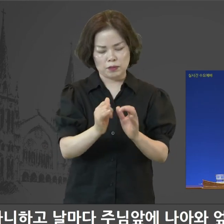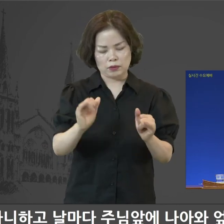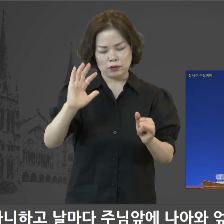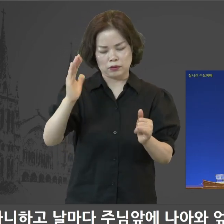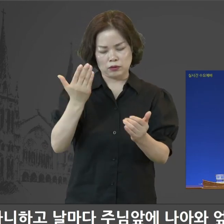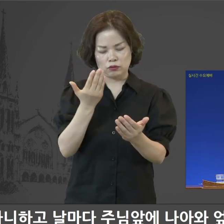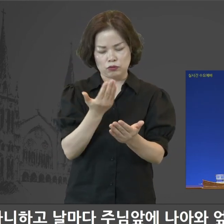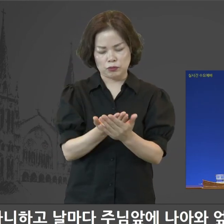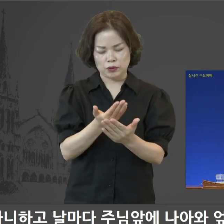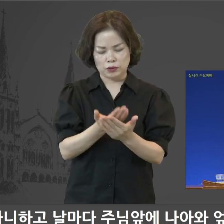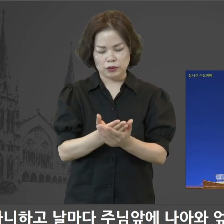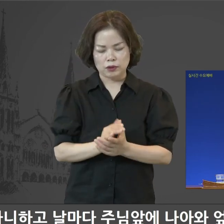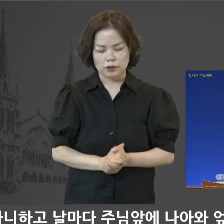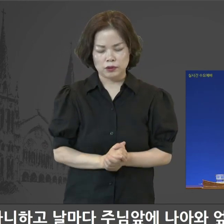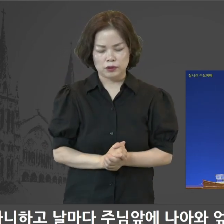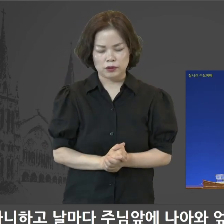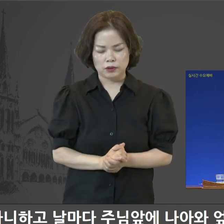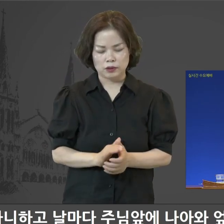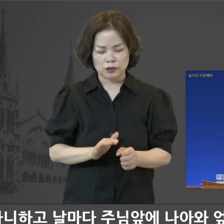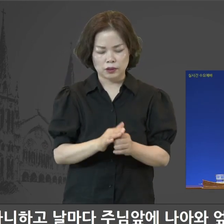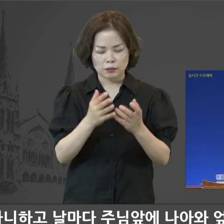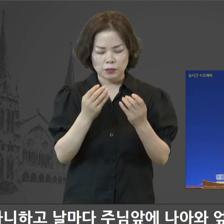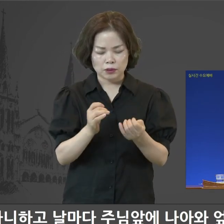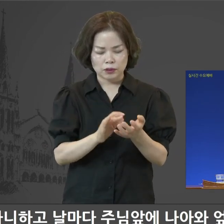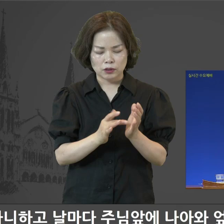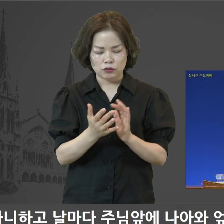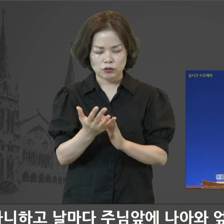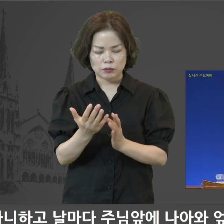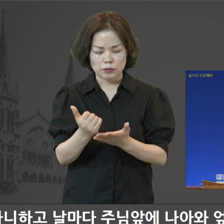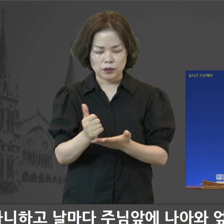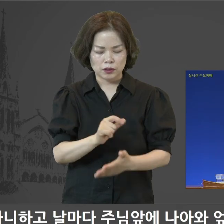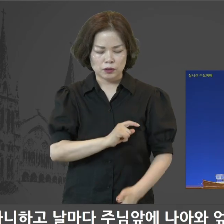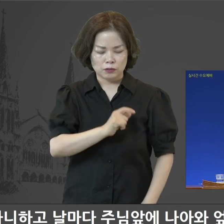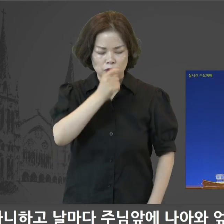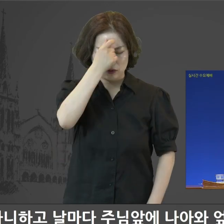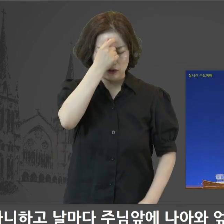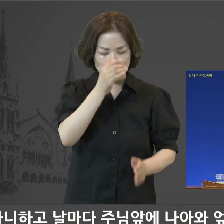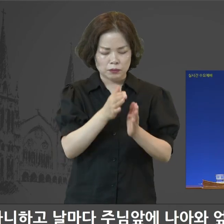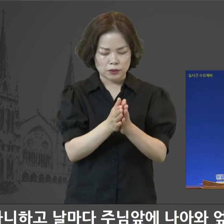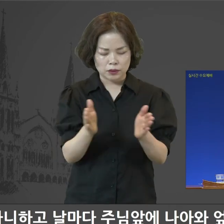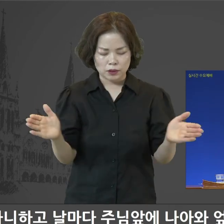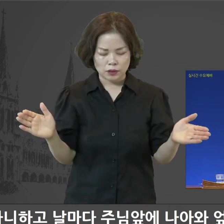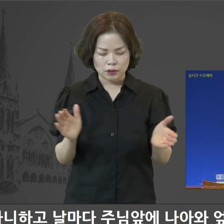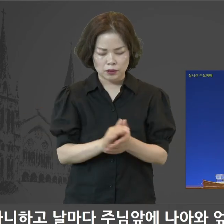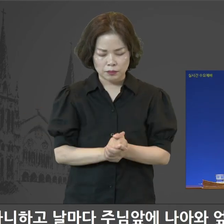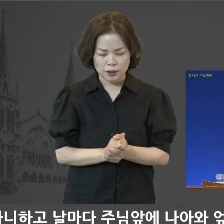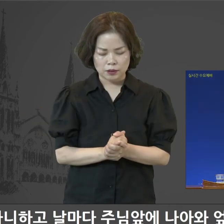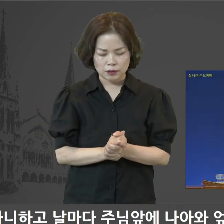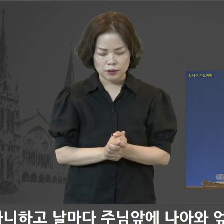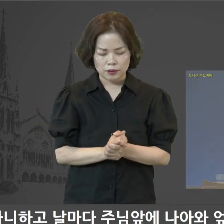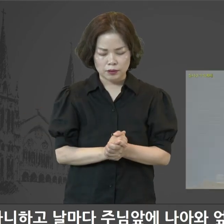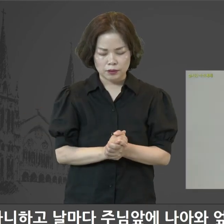되게 하여 주옵소서. 사랑 많으신 예수님 이름으로 기도하옵나이다. 아멘.